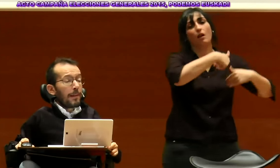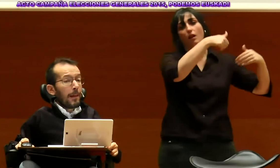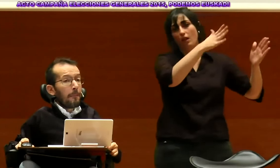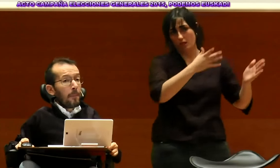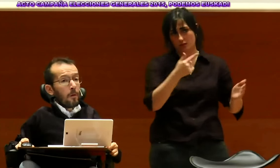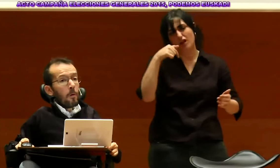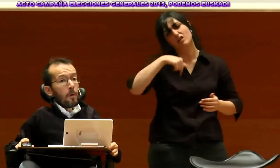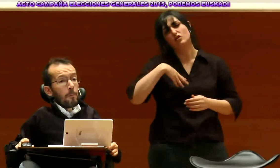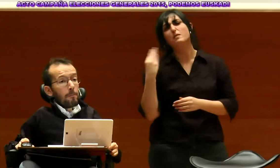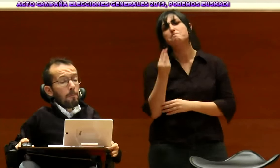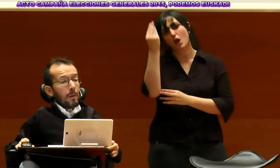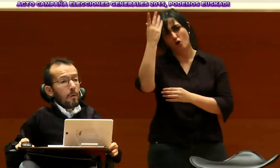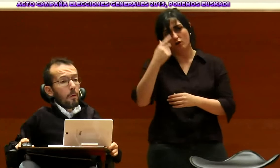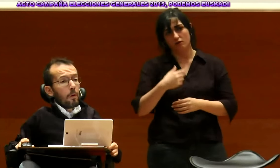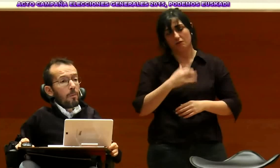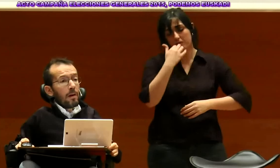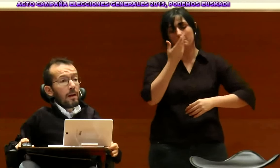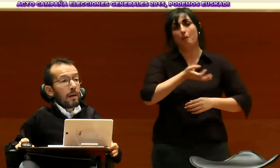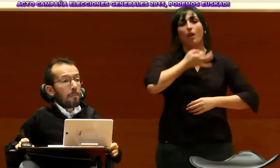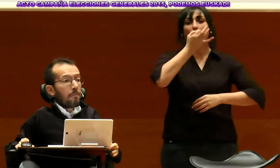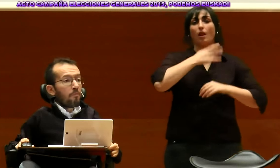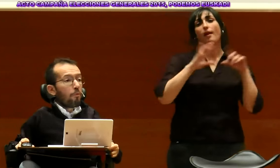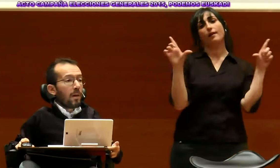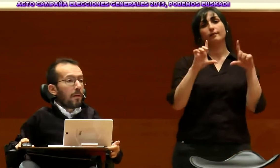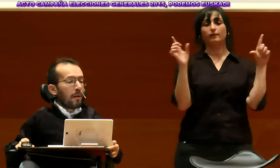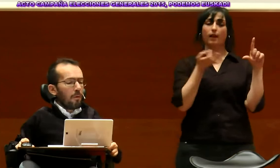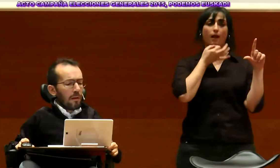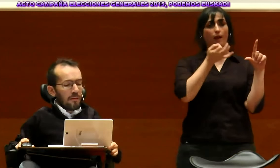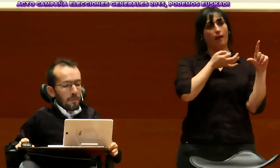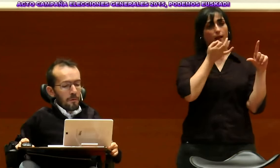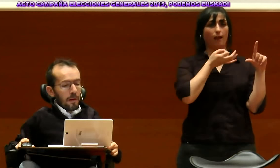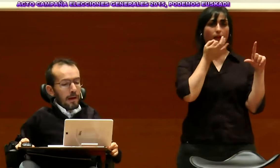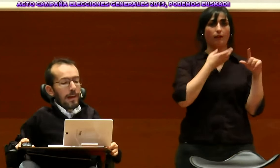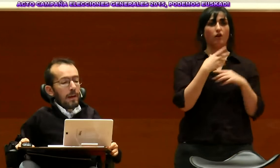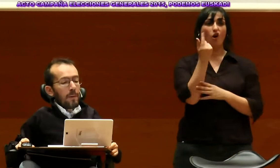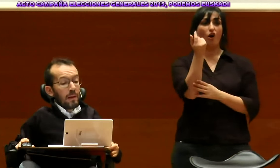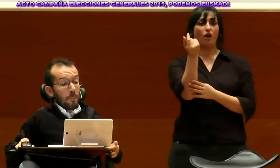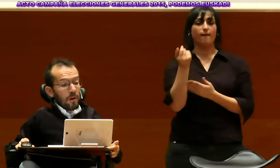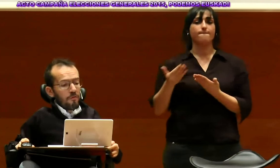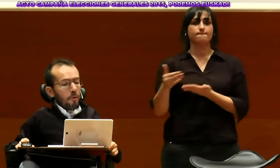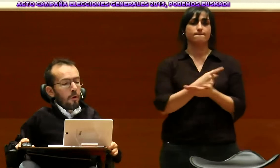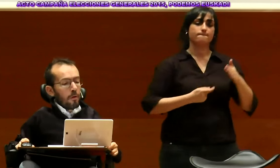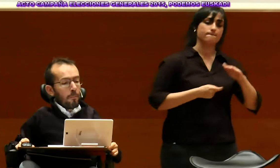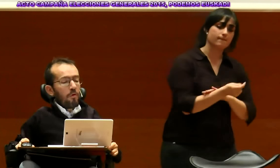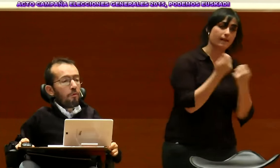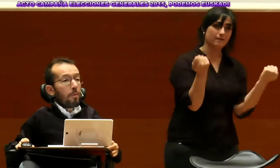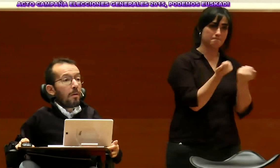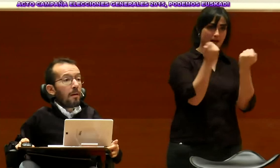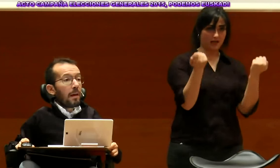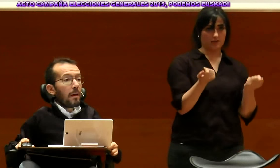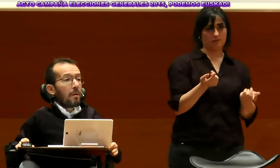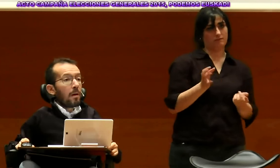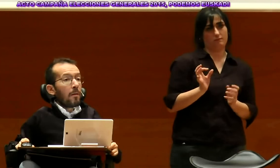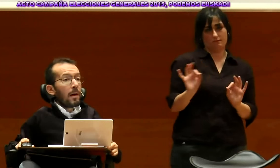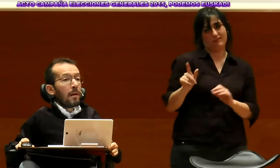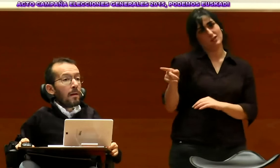en la tele o que cualquier suma de dinero que le echemos a la campaña. Por eso quiero acabar